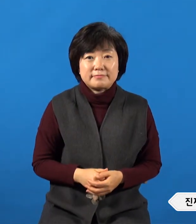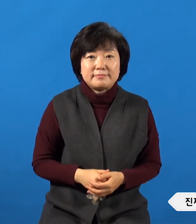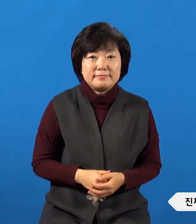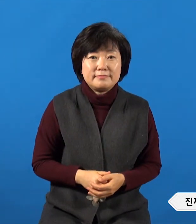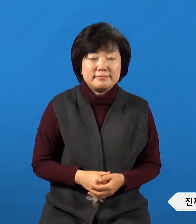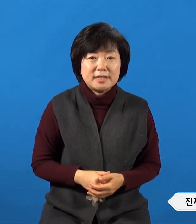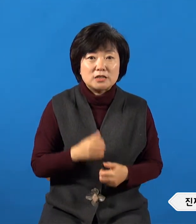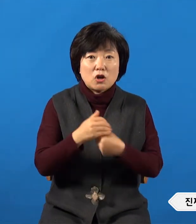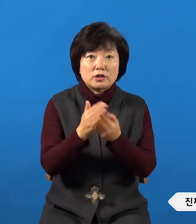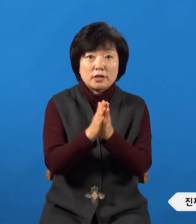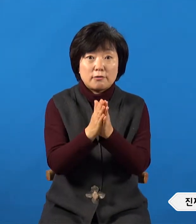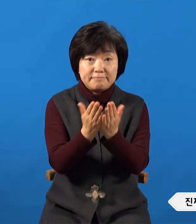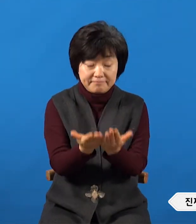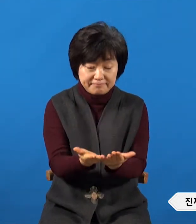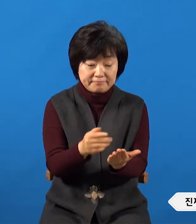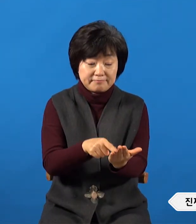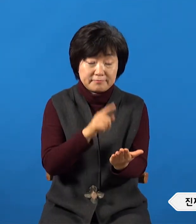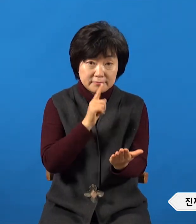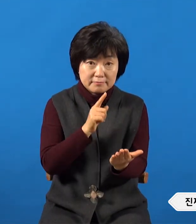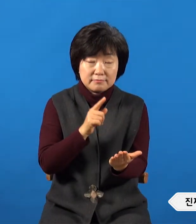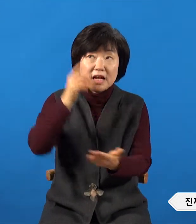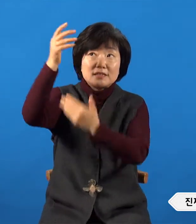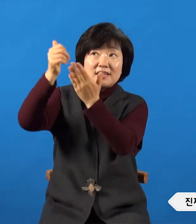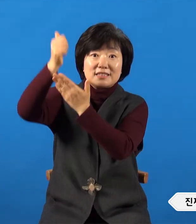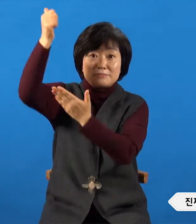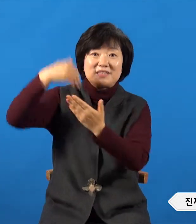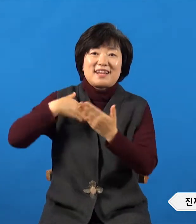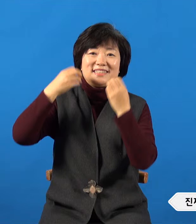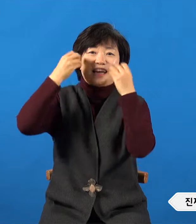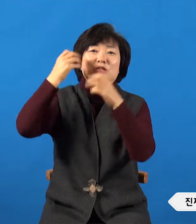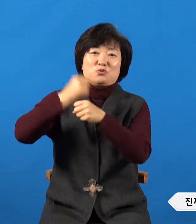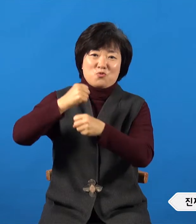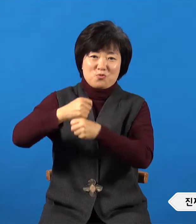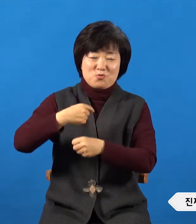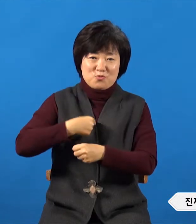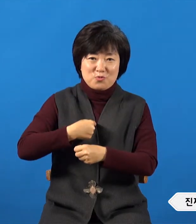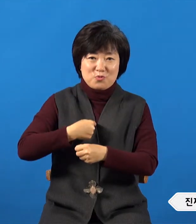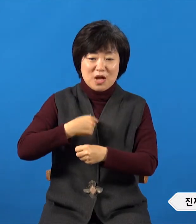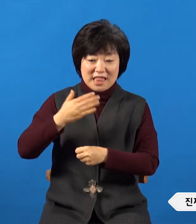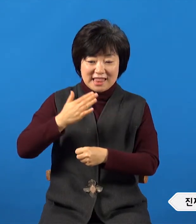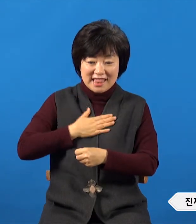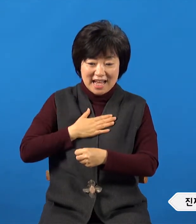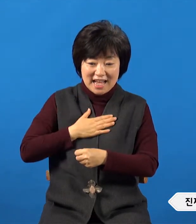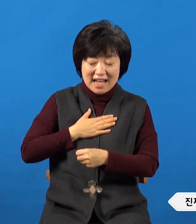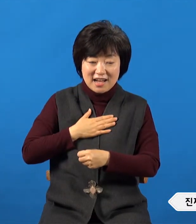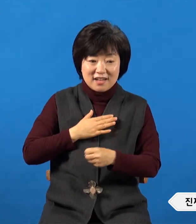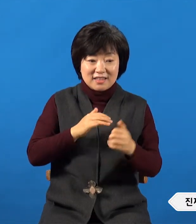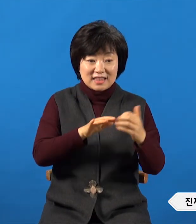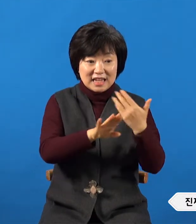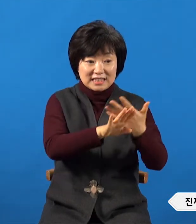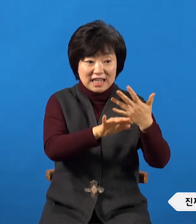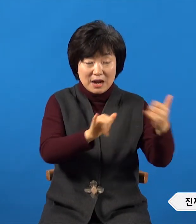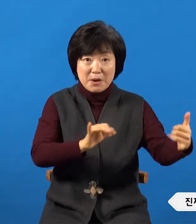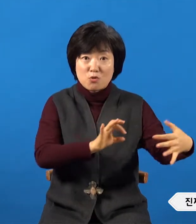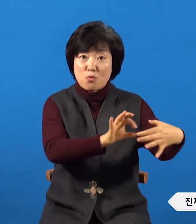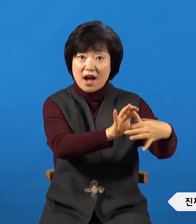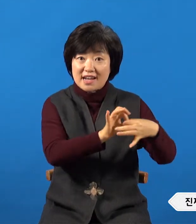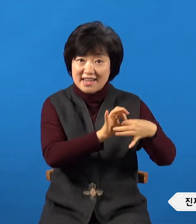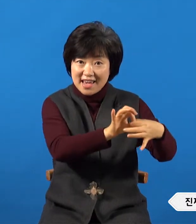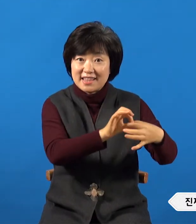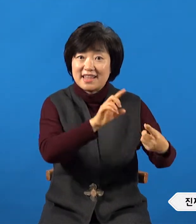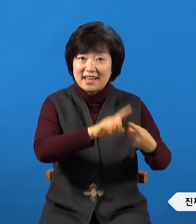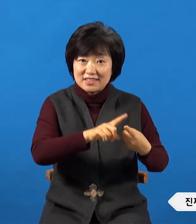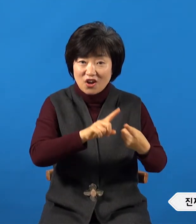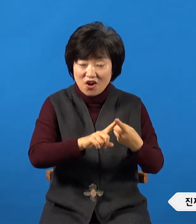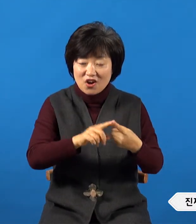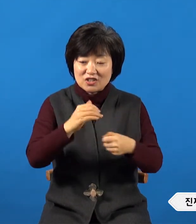합니다. 성경은 하나님께서 우리를 창조하셨습니다. 그리고 우리를 향해서 어떤 모습의 관계 가운데 우리가